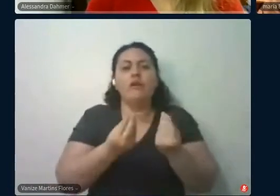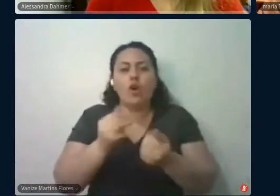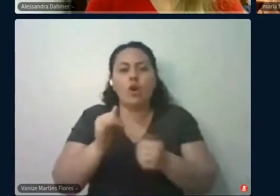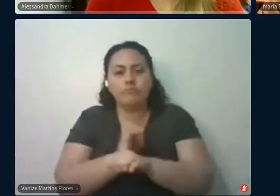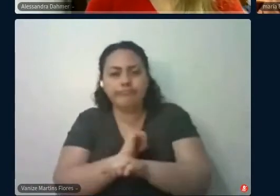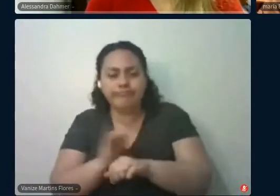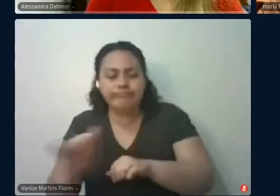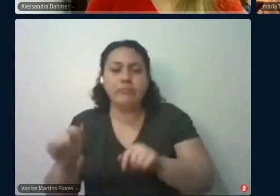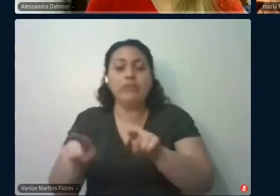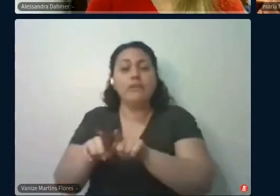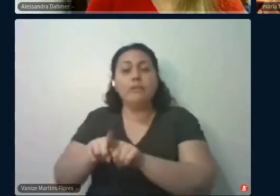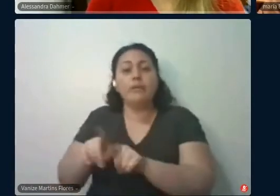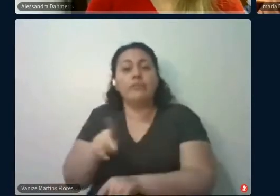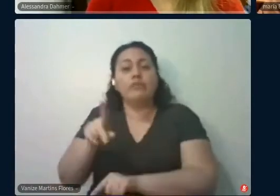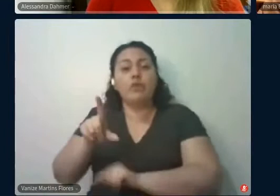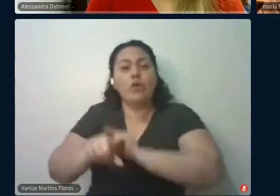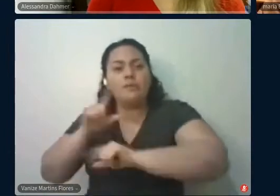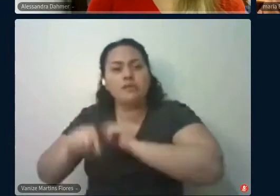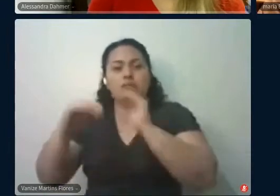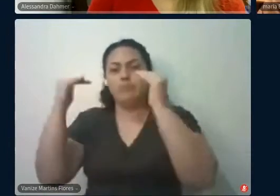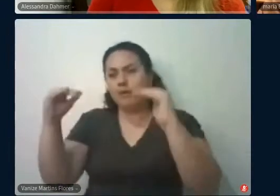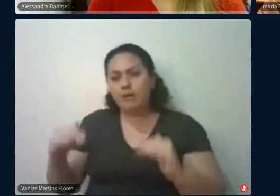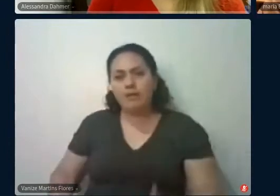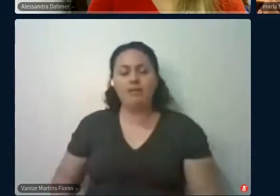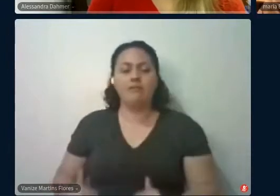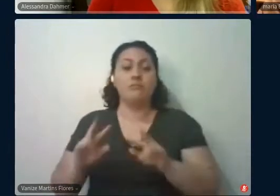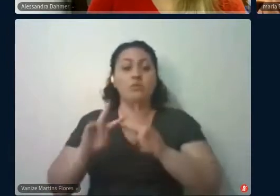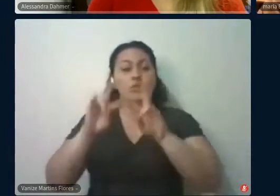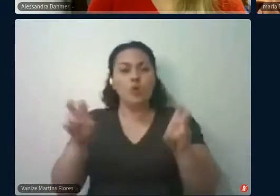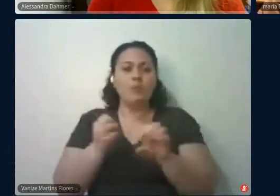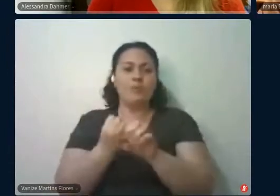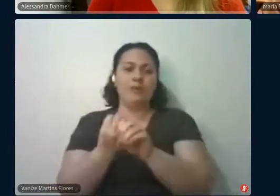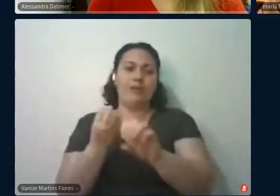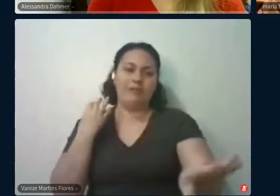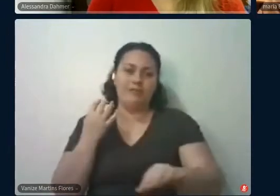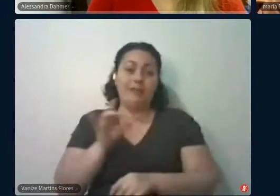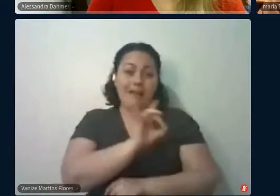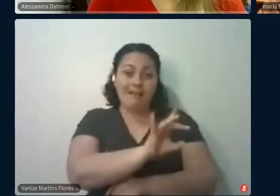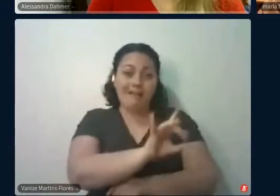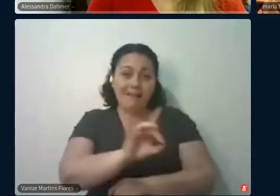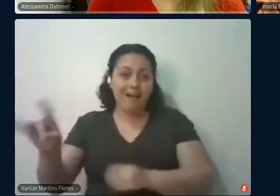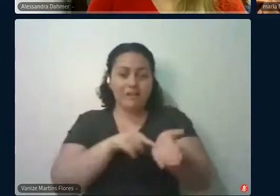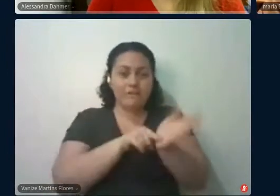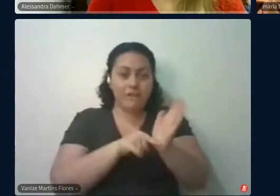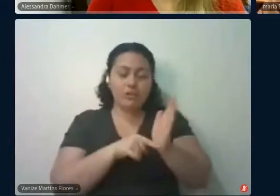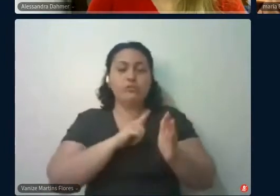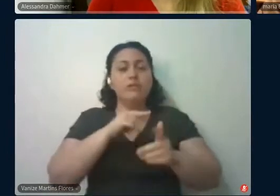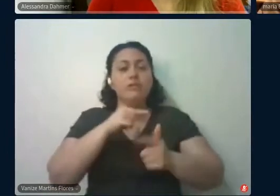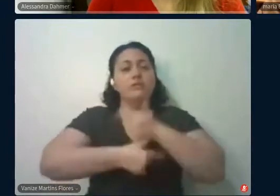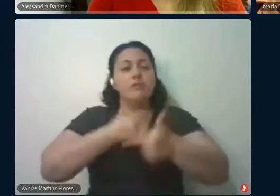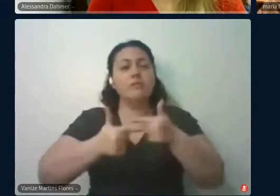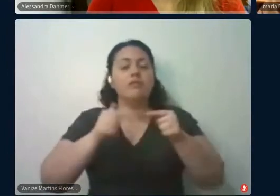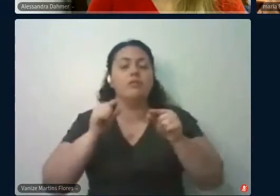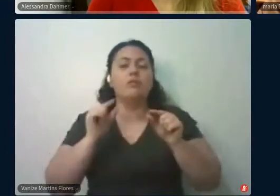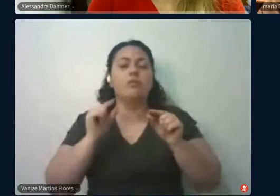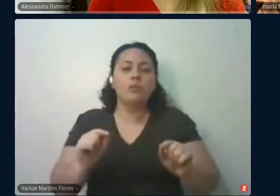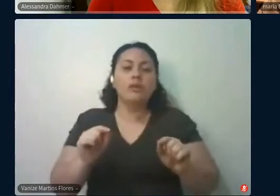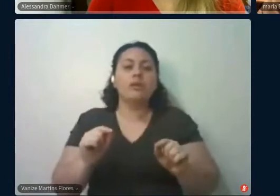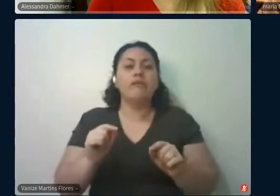têm para trabalhar a educação à distância. Então, nesses webinários, por exemplo, a gente tem trabalhado as possibilidades de